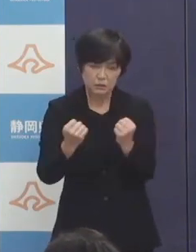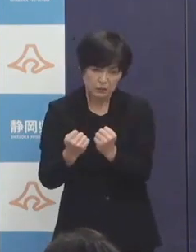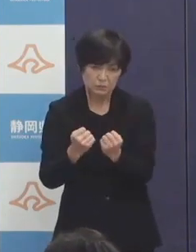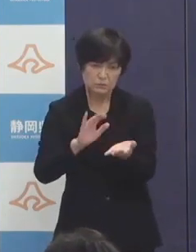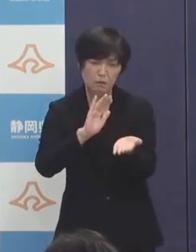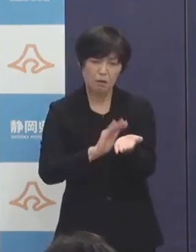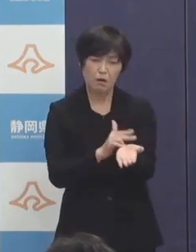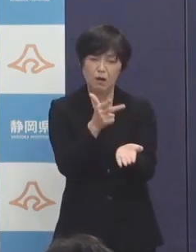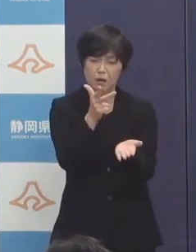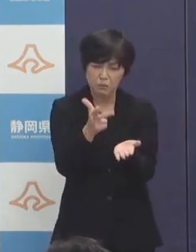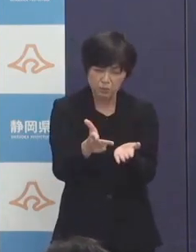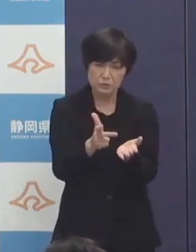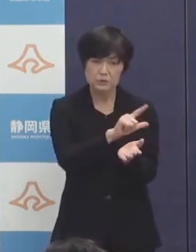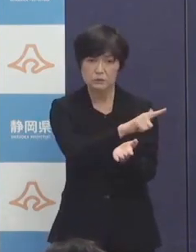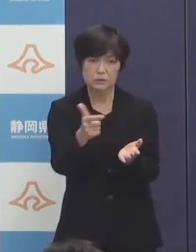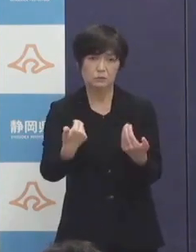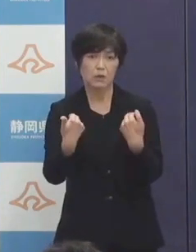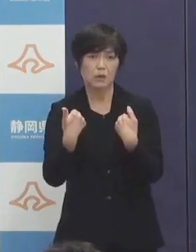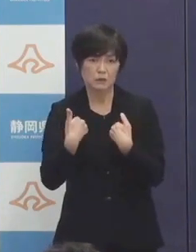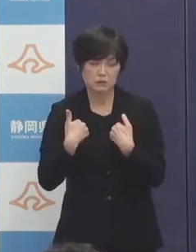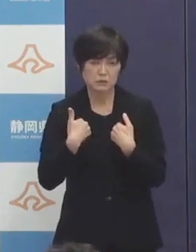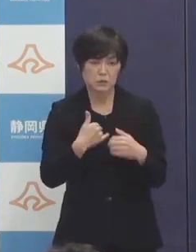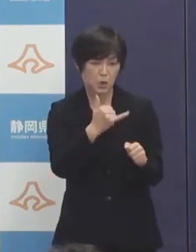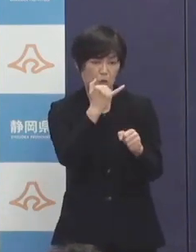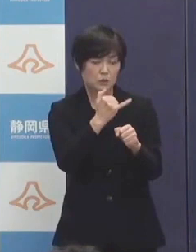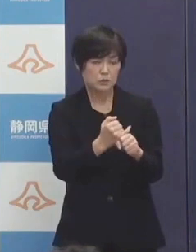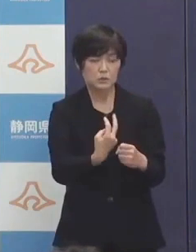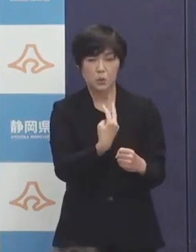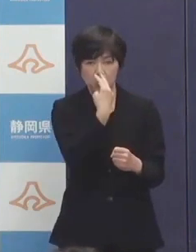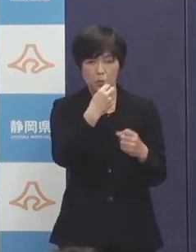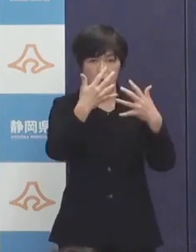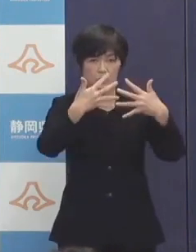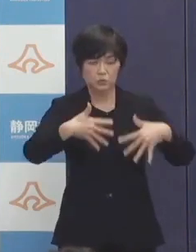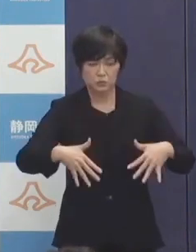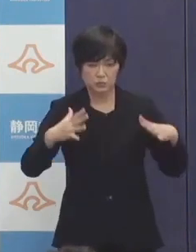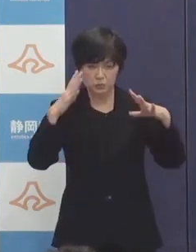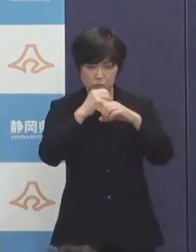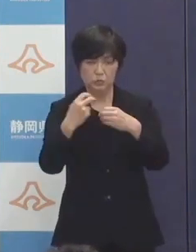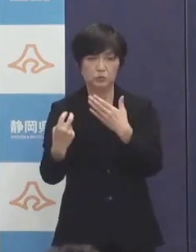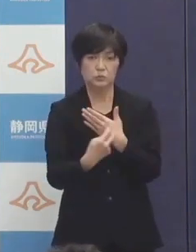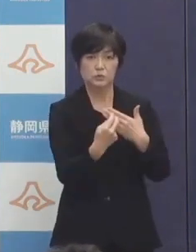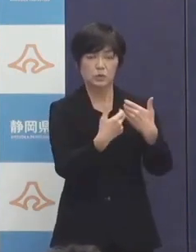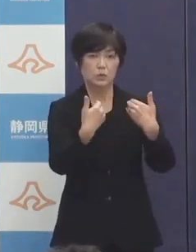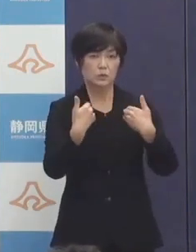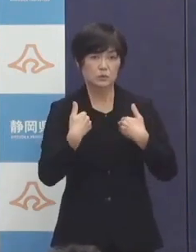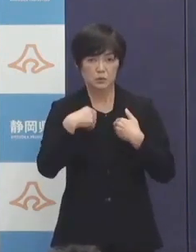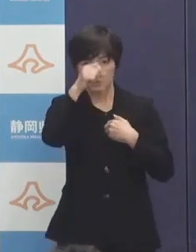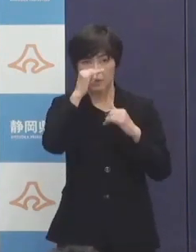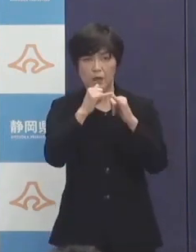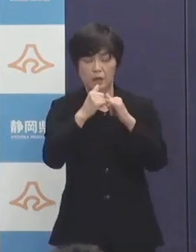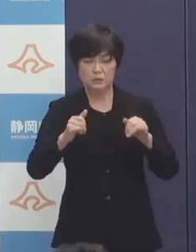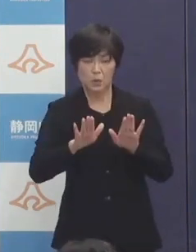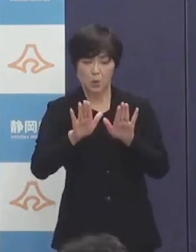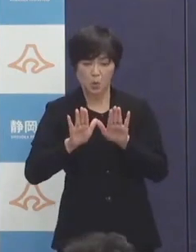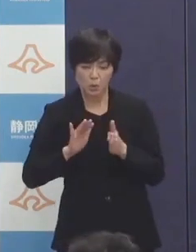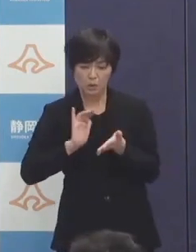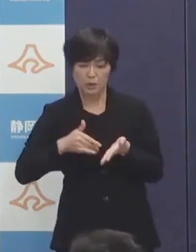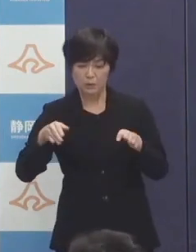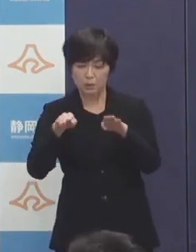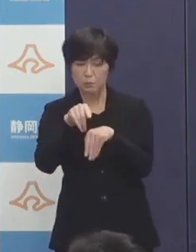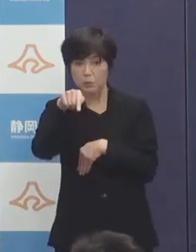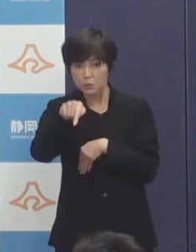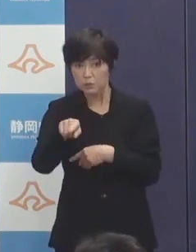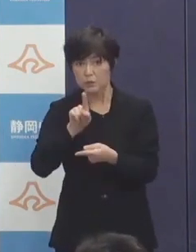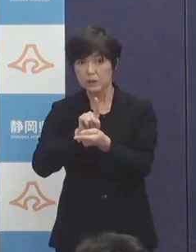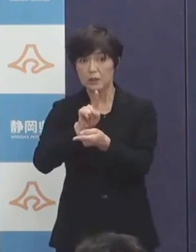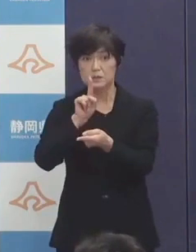。そのことから、人工呼吸器等の集中治療が必要な患者の受け入れを行った医療機関に対し